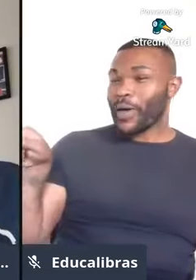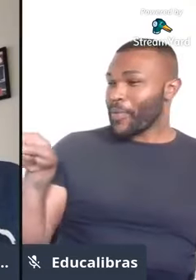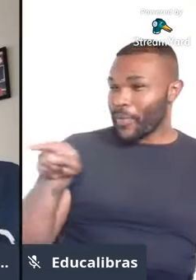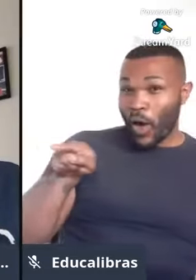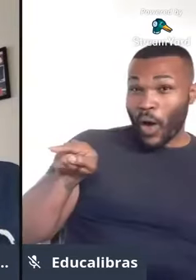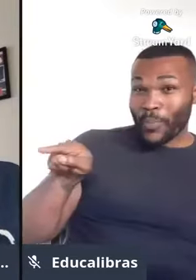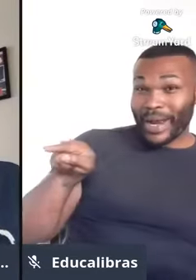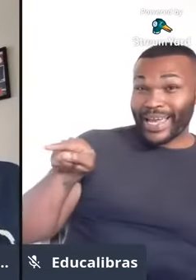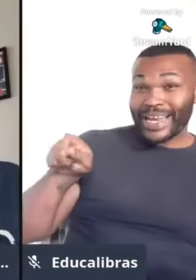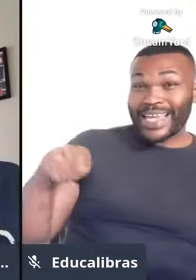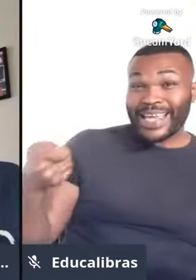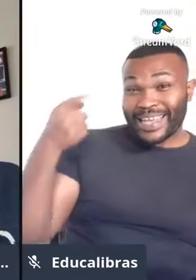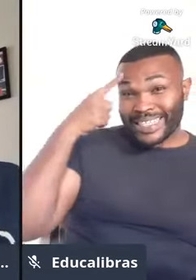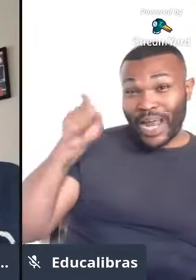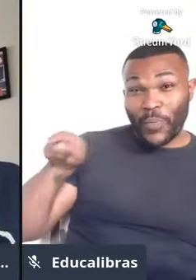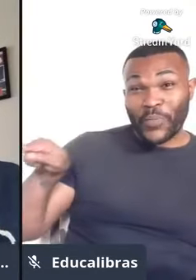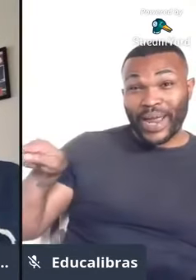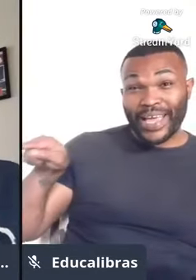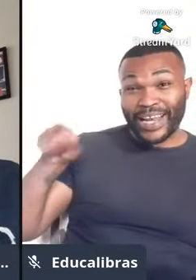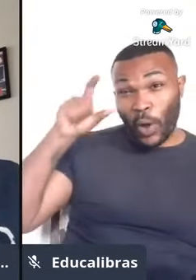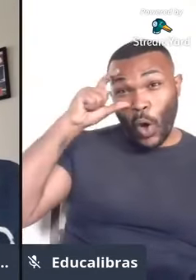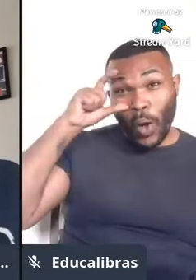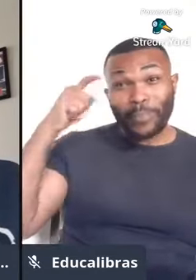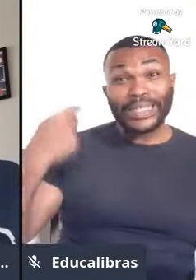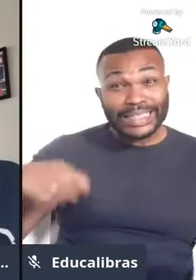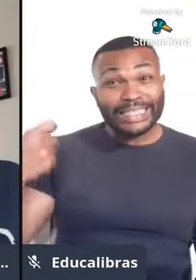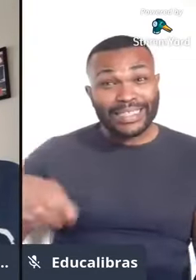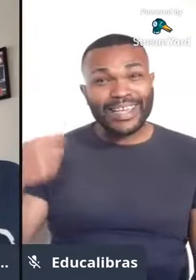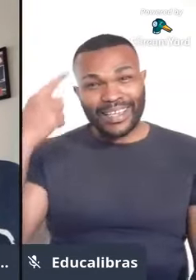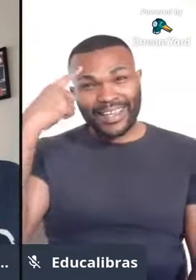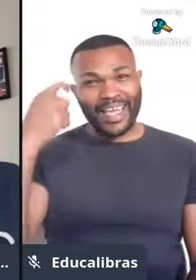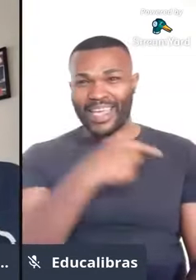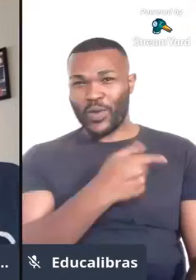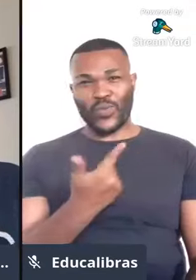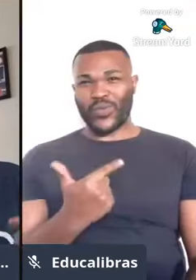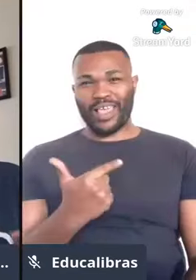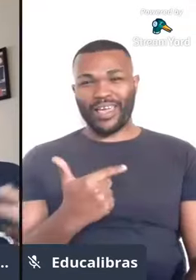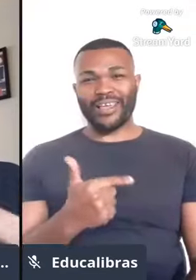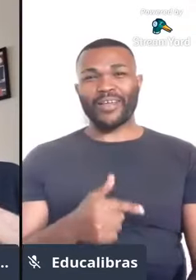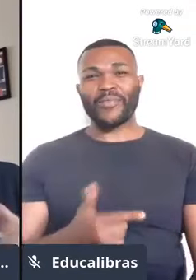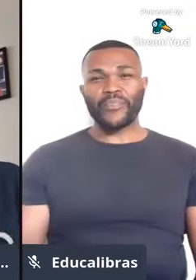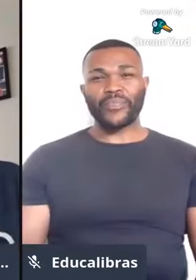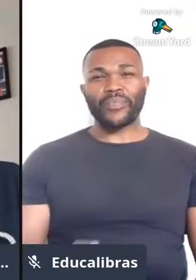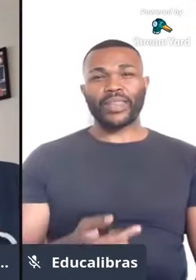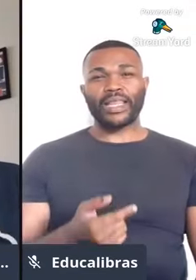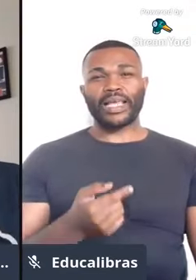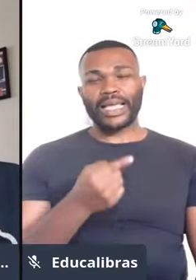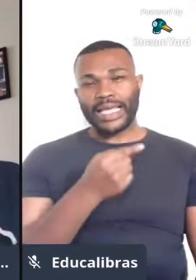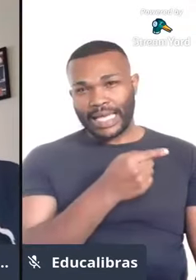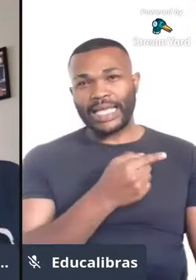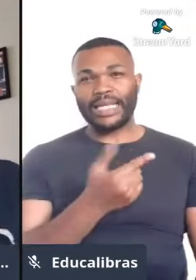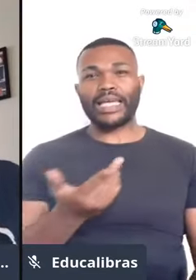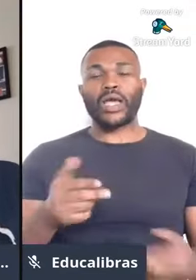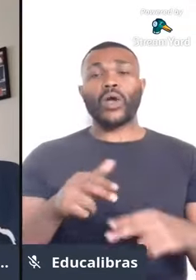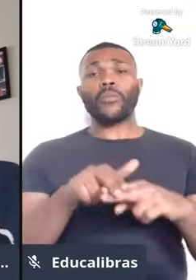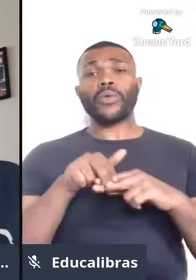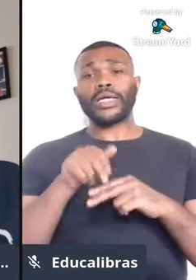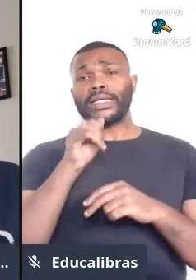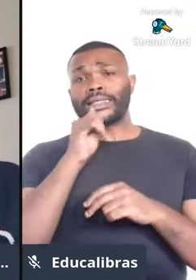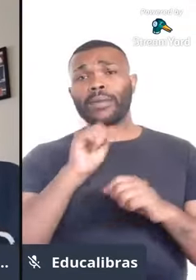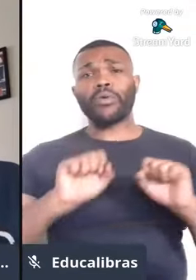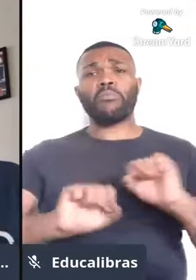Ventura. Não tenho. Eu Então, tenho uma falha muito grande, porque eu não tenho fluência em